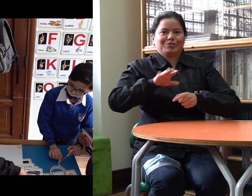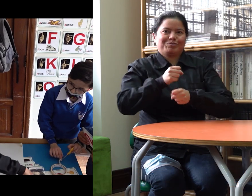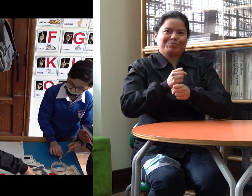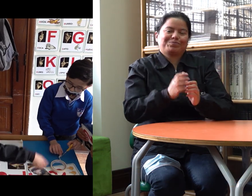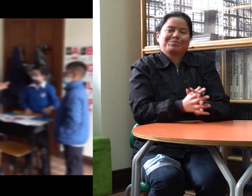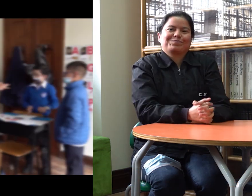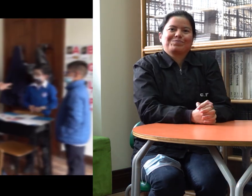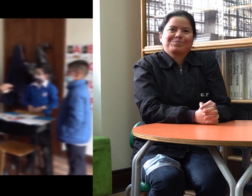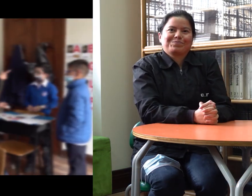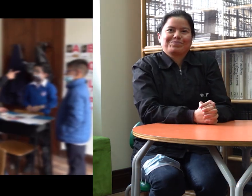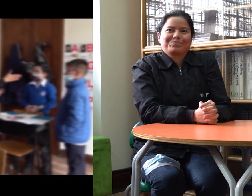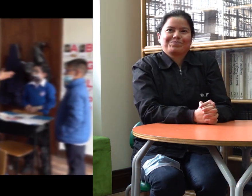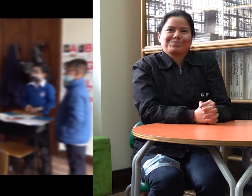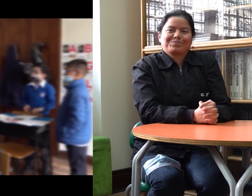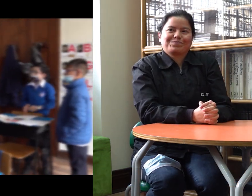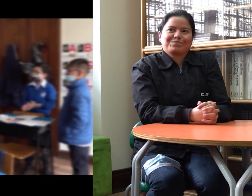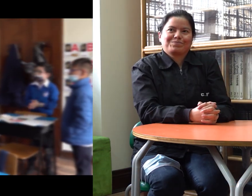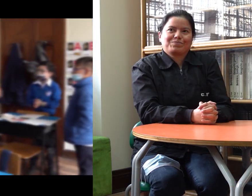Filadelfia para Sordos.